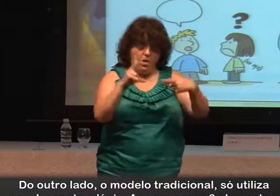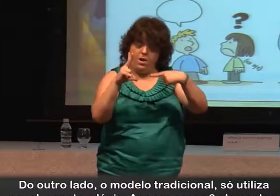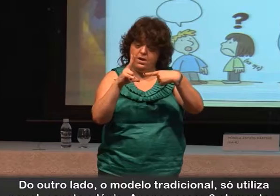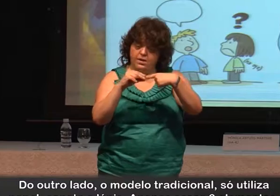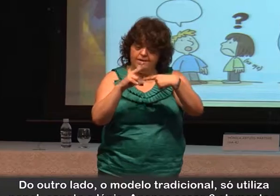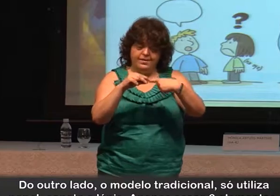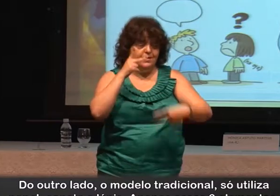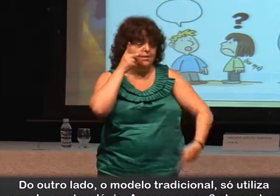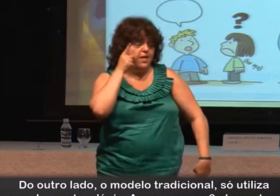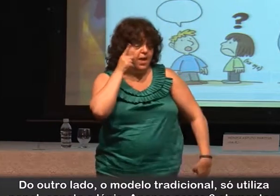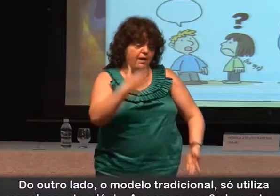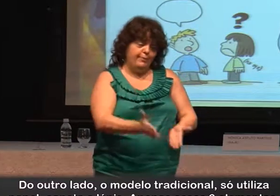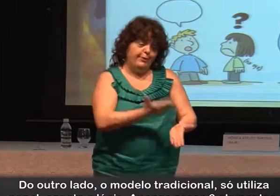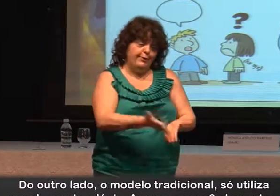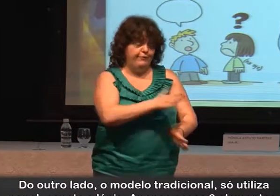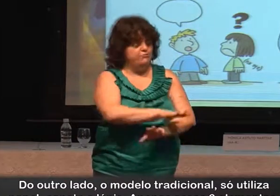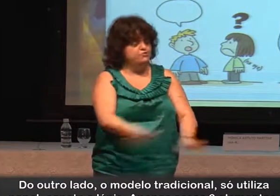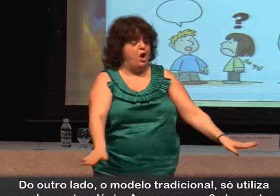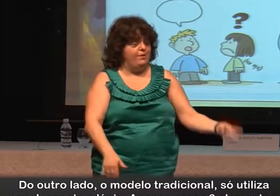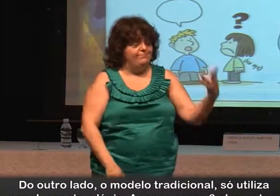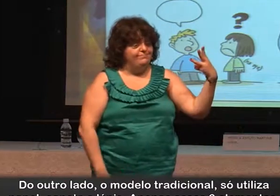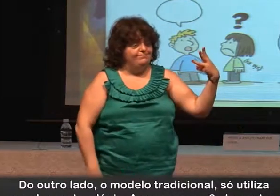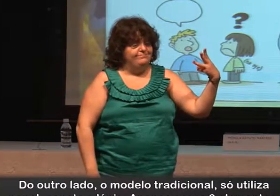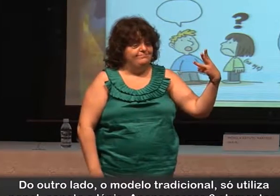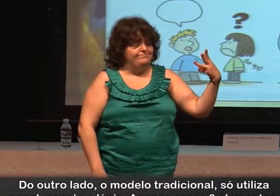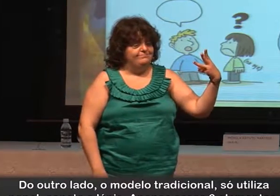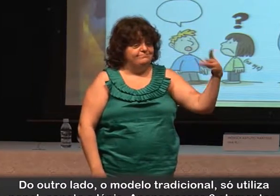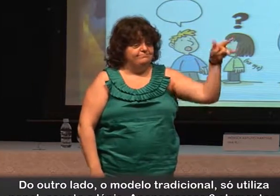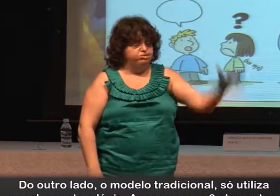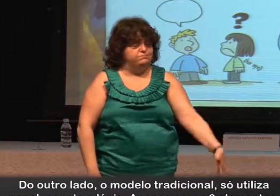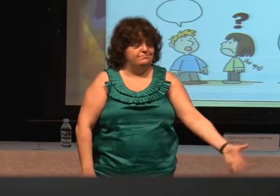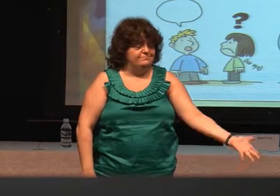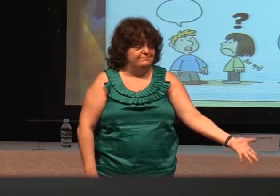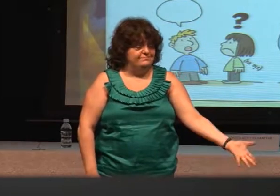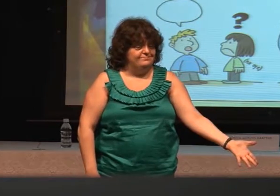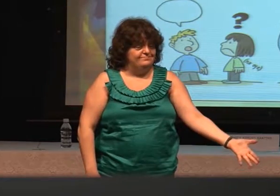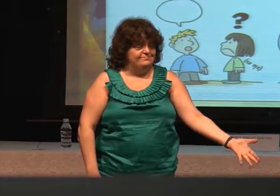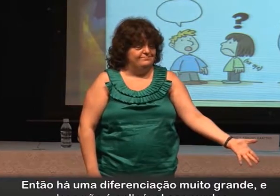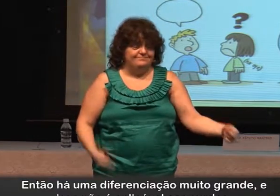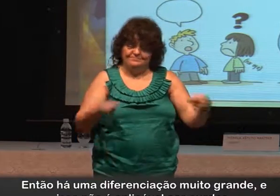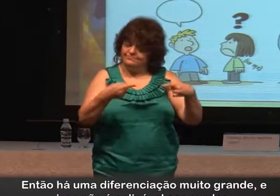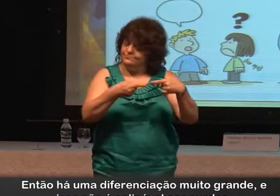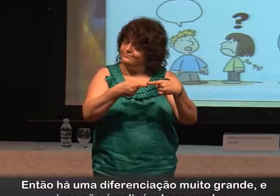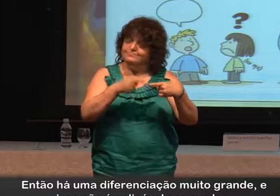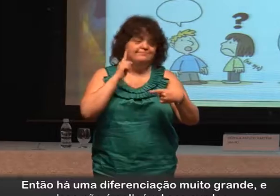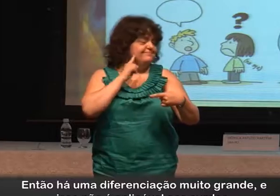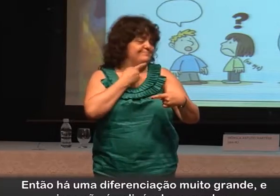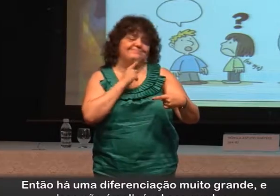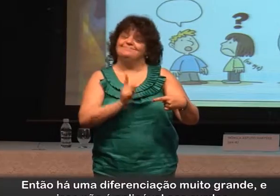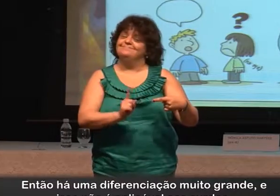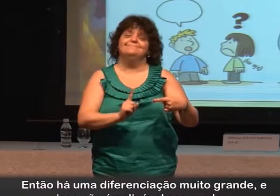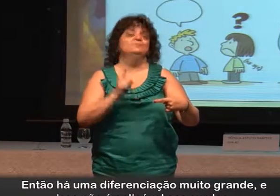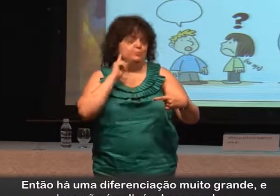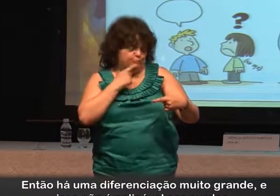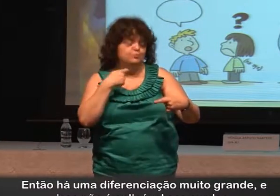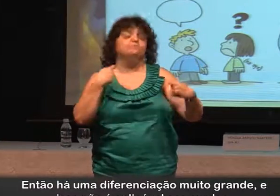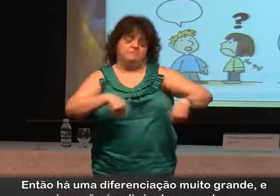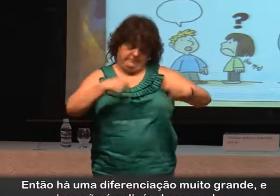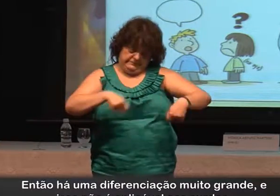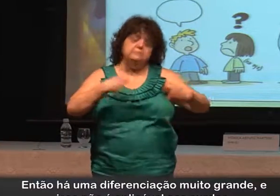só utiliza papel e caneta e lápis, apenas esses três elementos. Então, há uma diferenciação muito grande. Isso não é